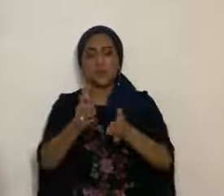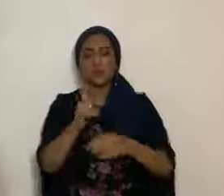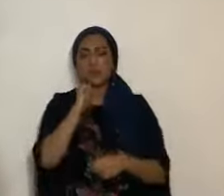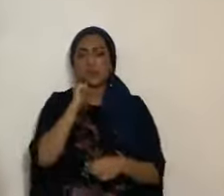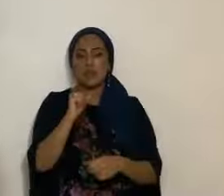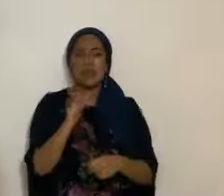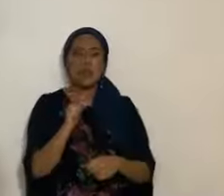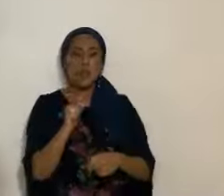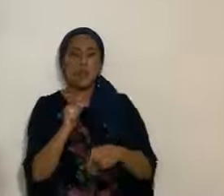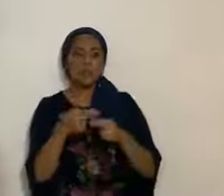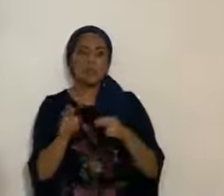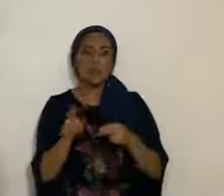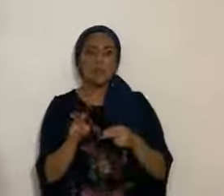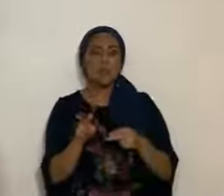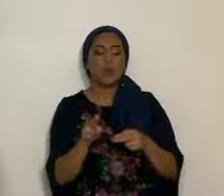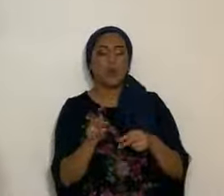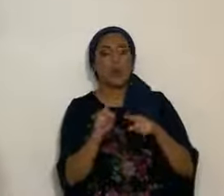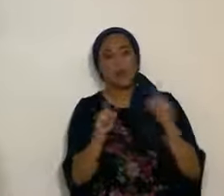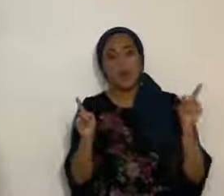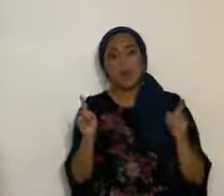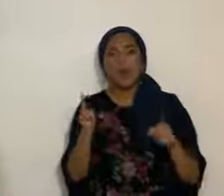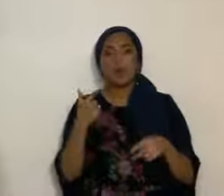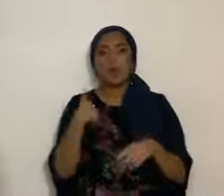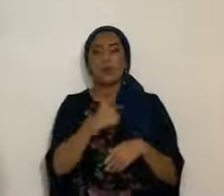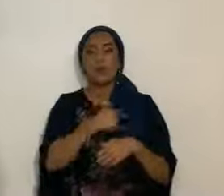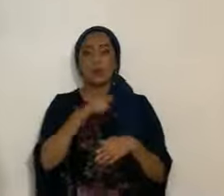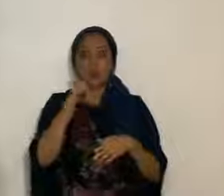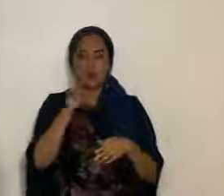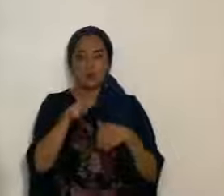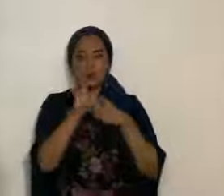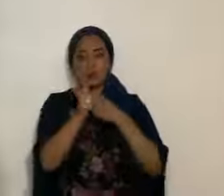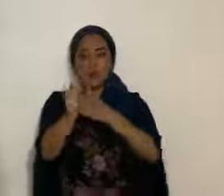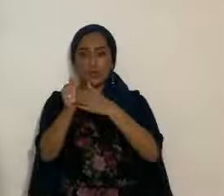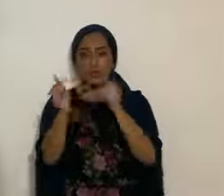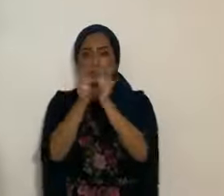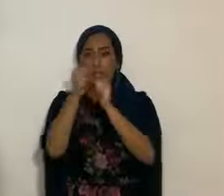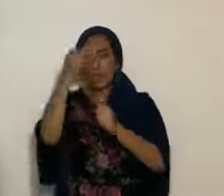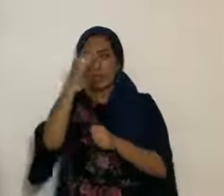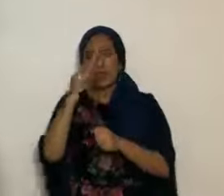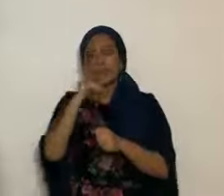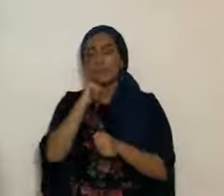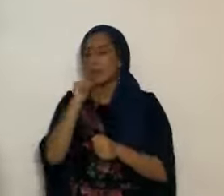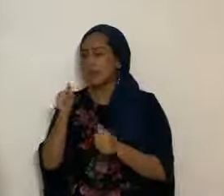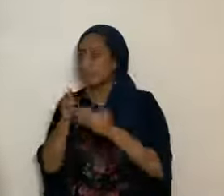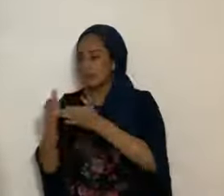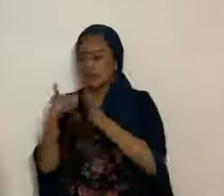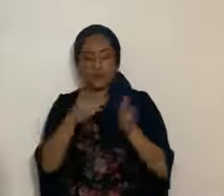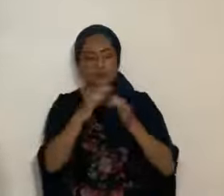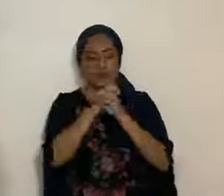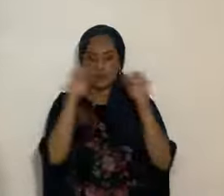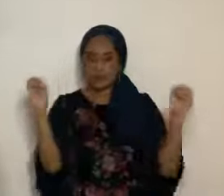corto, pero guiados de la mano de Elohim y sin desviarnos a izquierda o a derecha, como lo